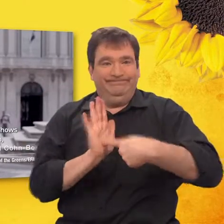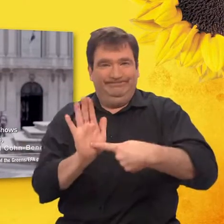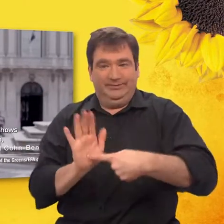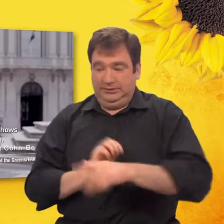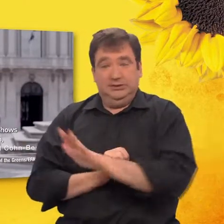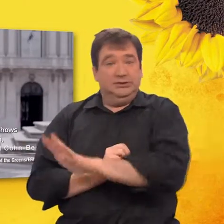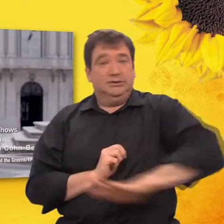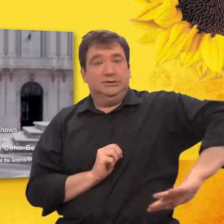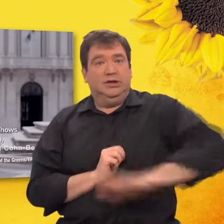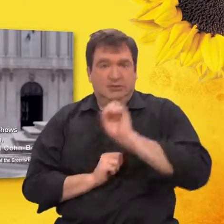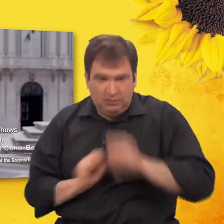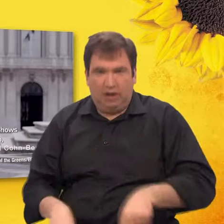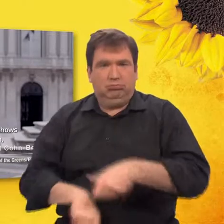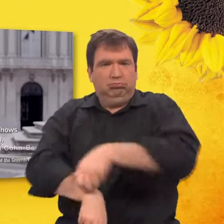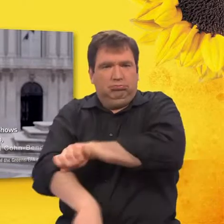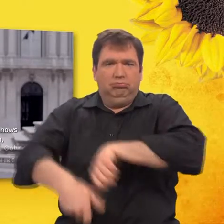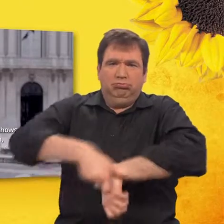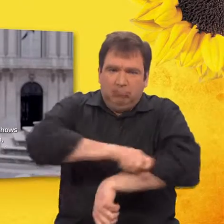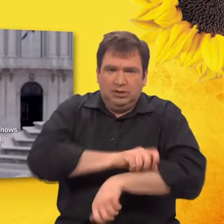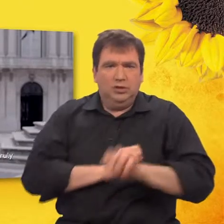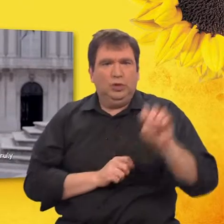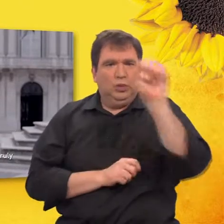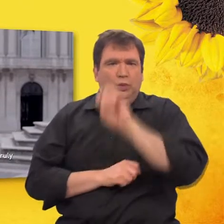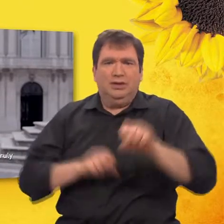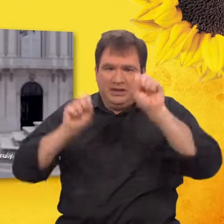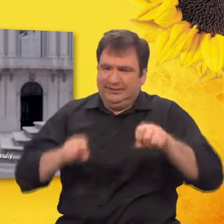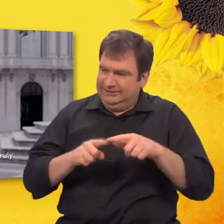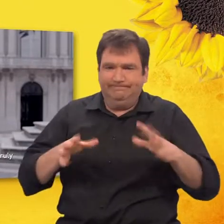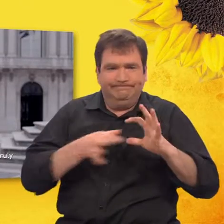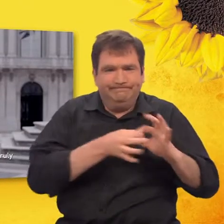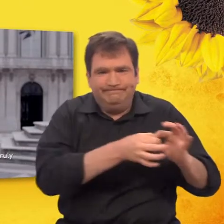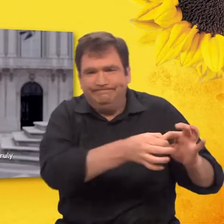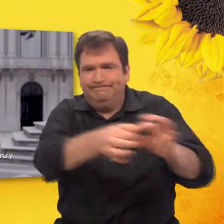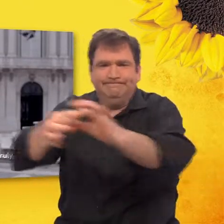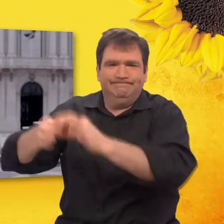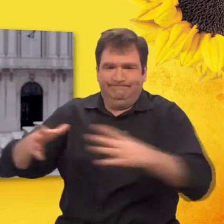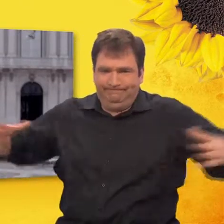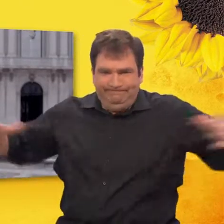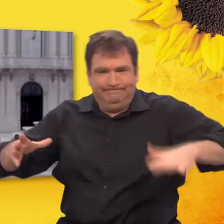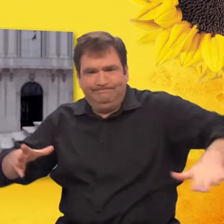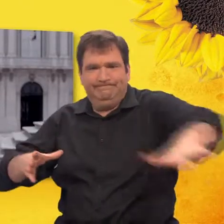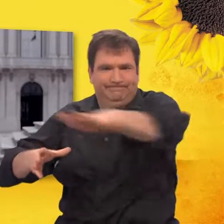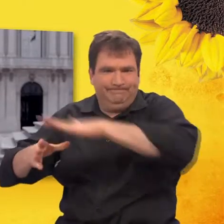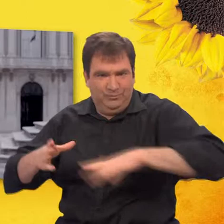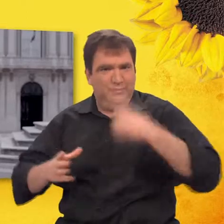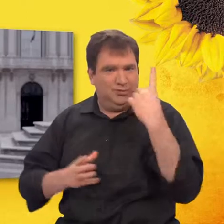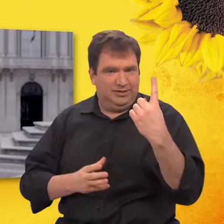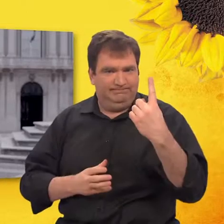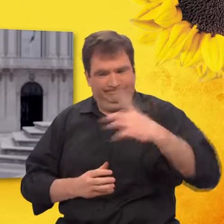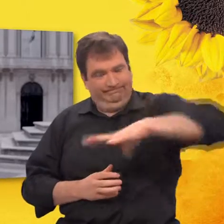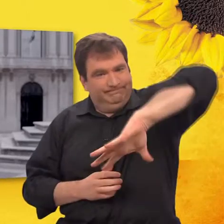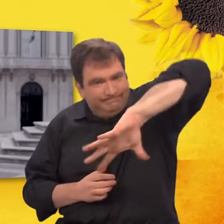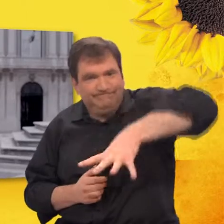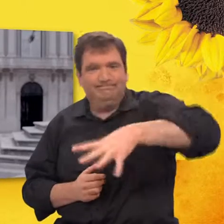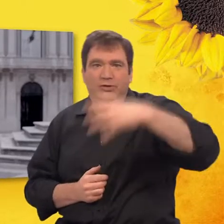la capacité justement d'initiative du Sud, ça renforce la capacité de l'Europe de créer vraiment